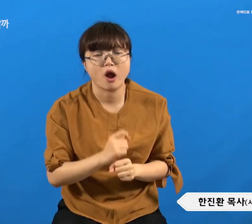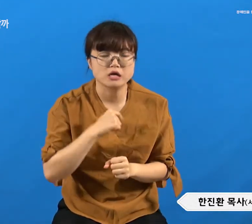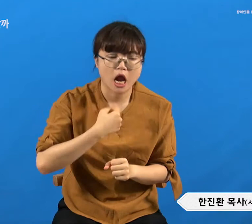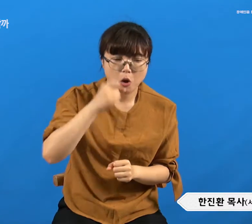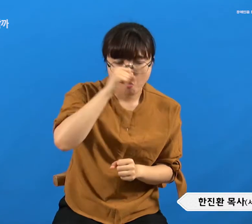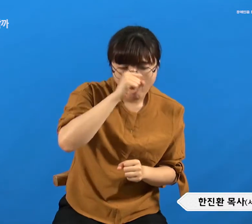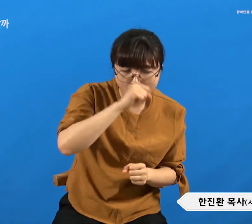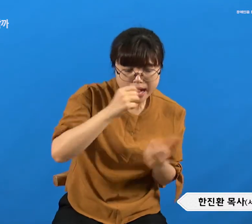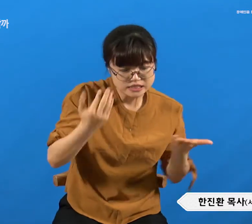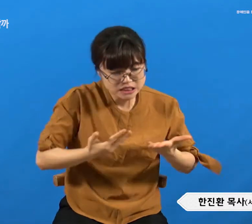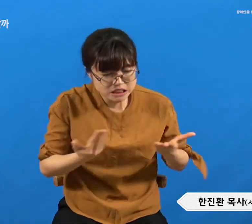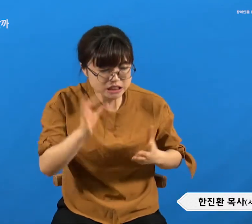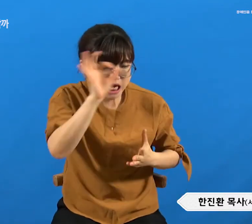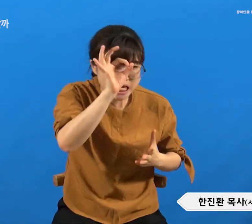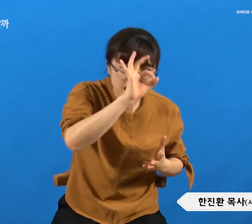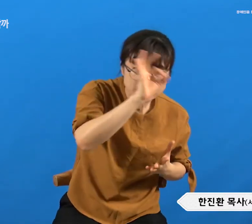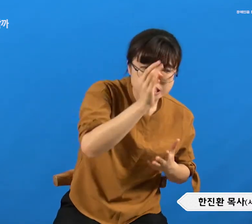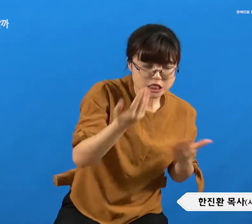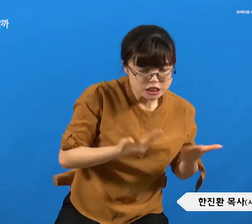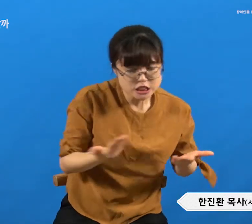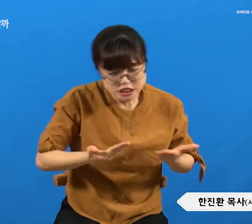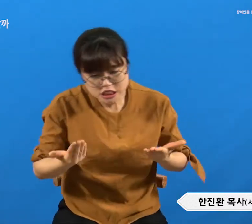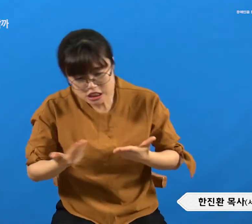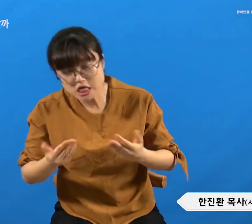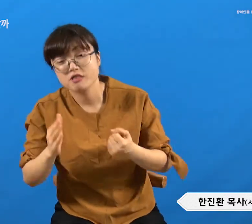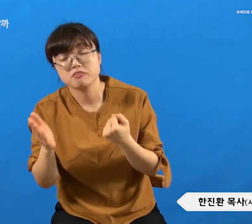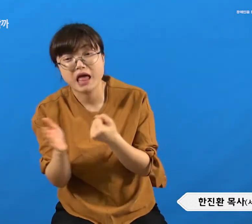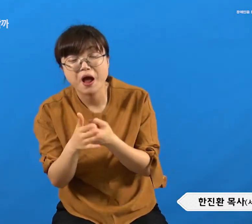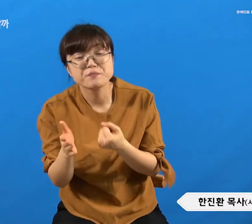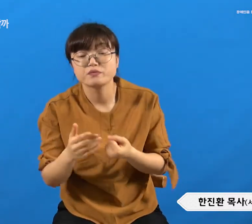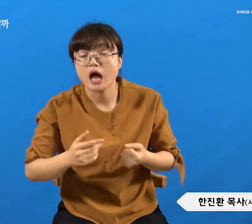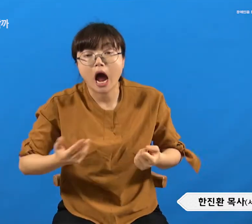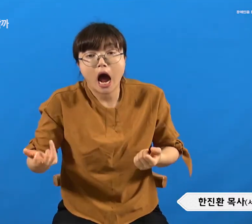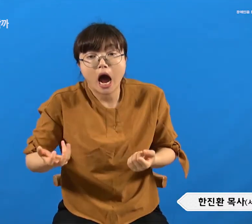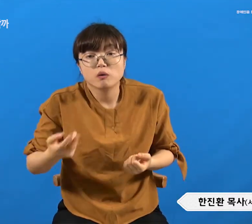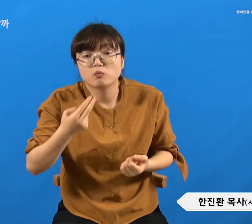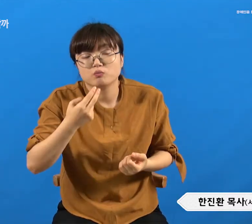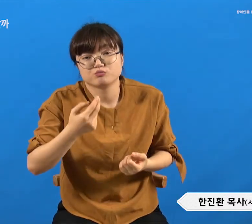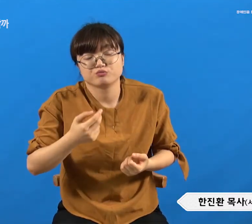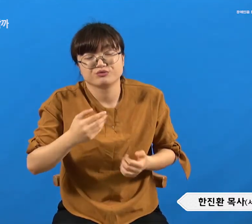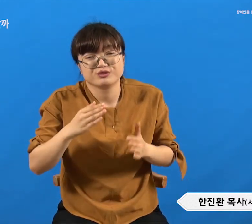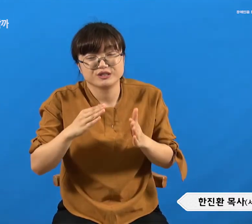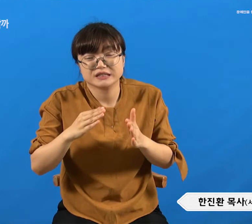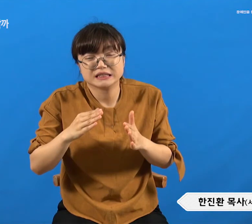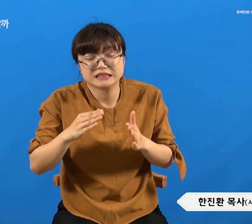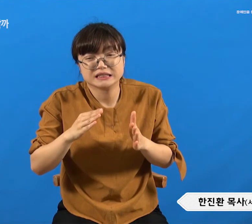자기가 좋아하는 일을 하다 보니까 아플 새가 없는 것이죠.